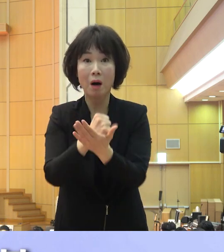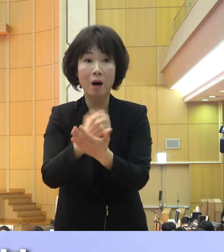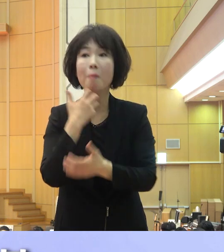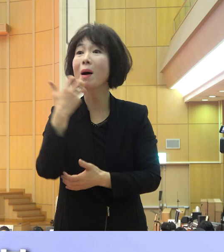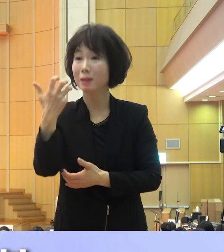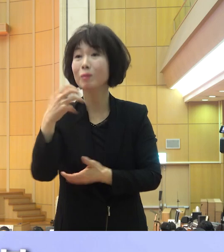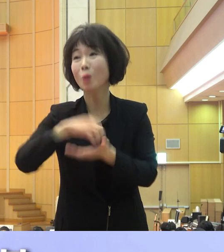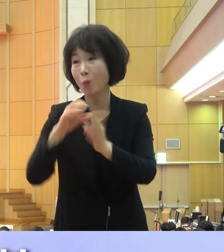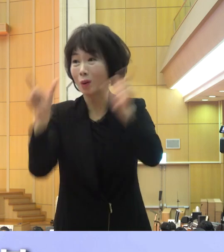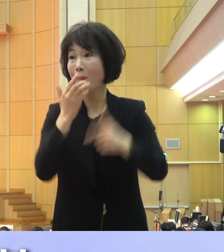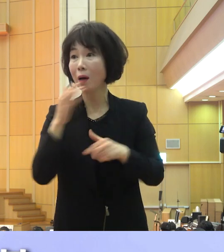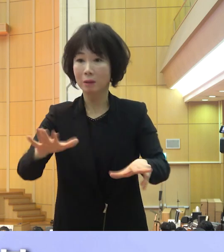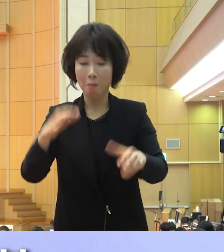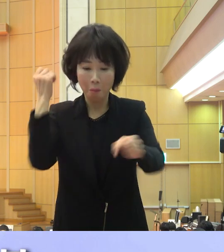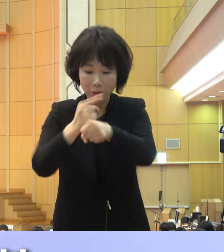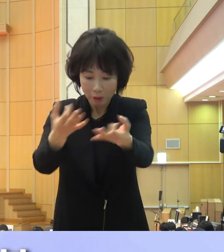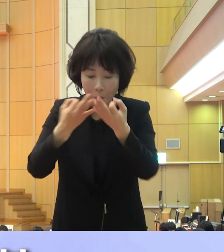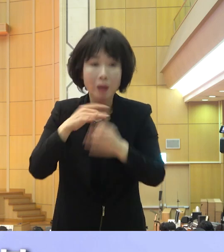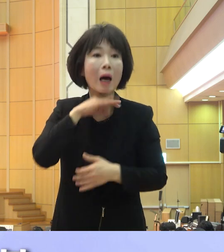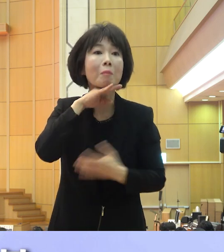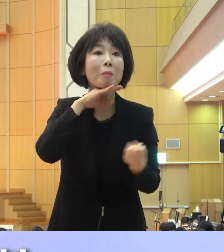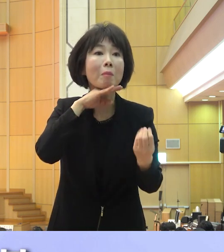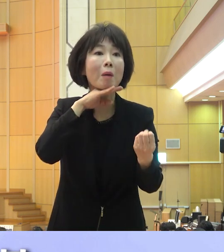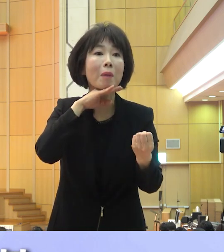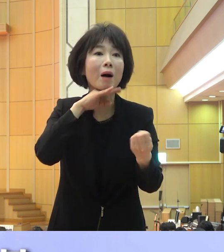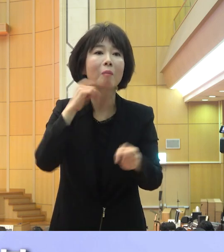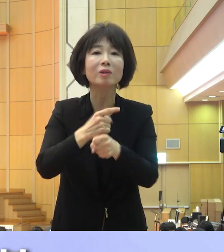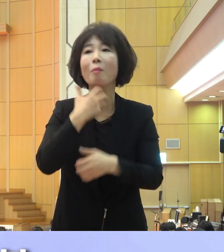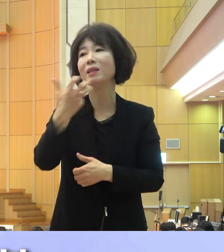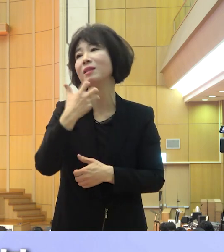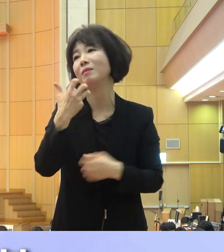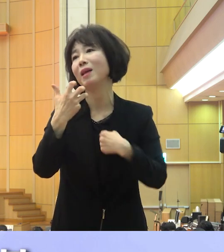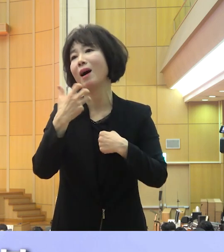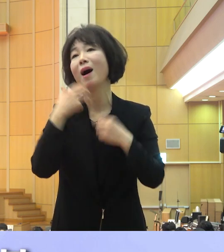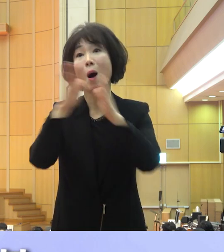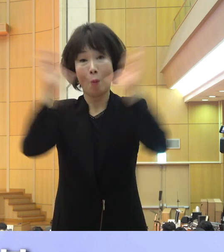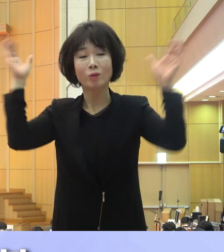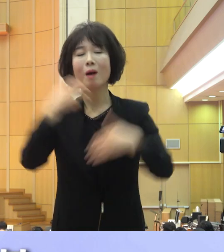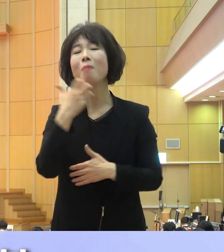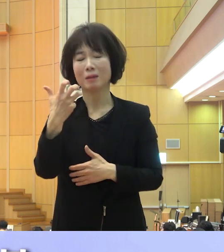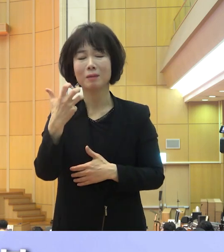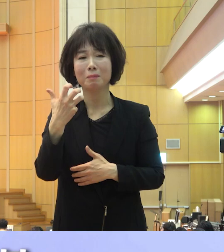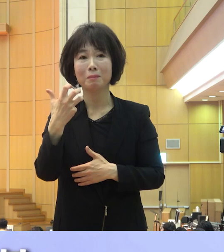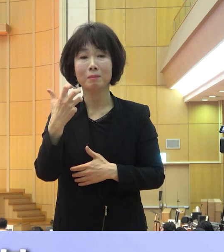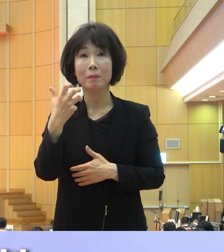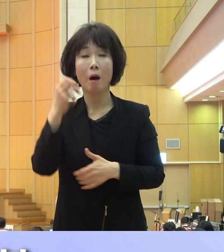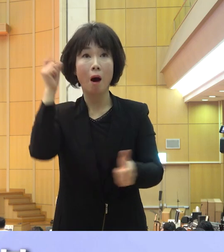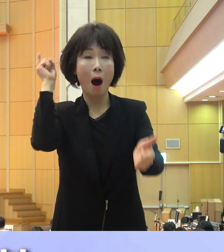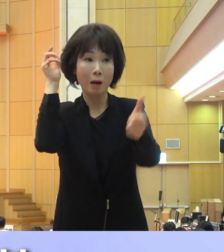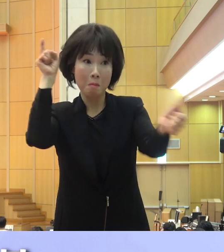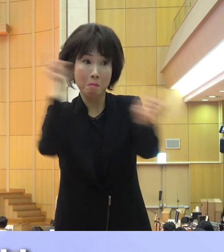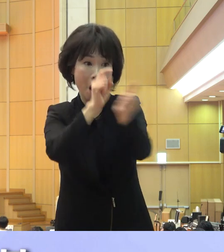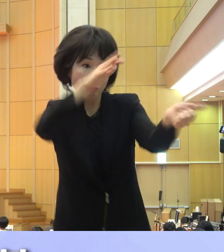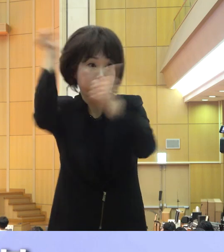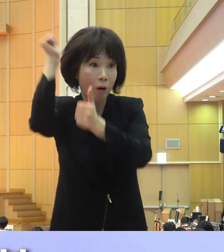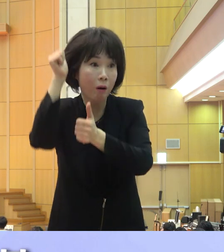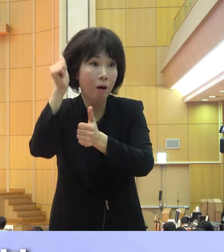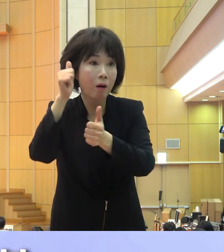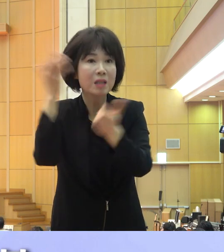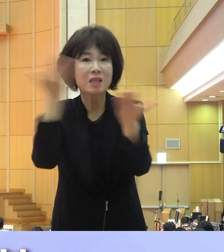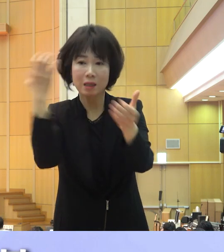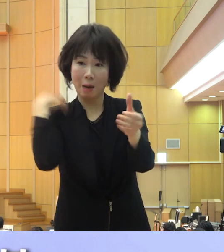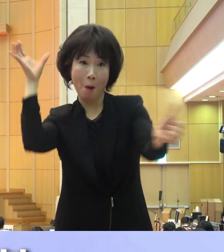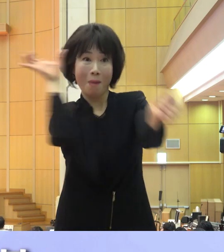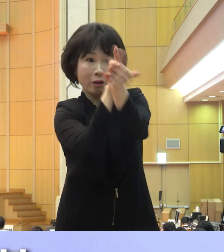내 나이 올해 80이다. 그럼 자기는 죽는다는 거 아닙니까? 근데 하나님이 모세를 84에 불러가지고 120살까지